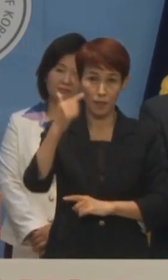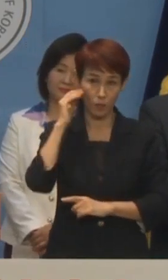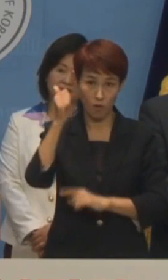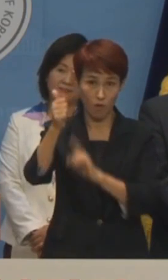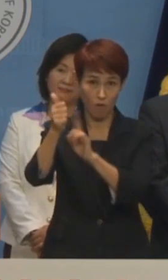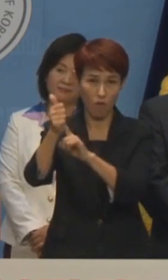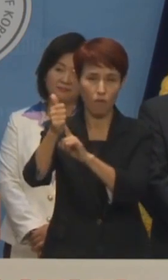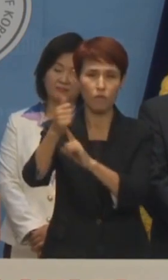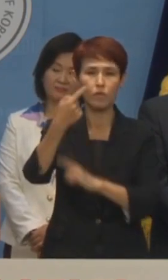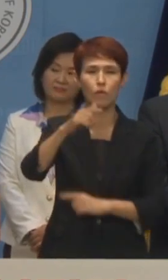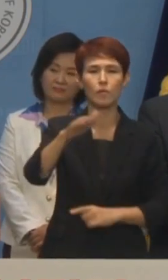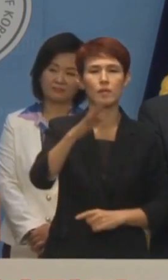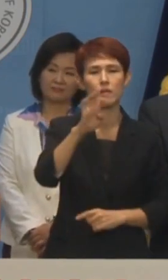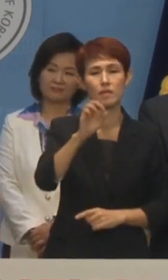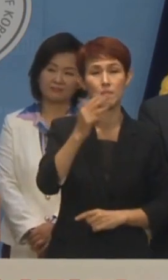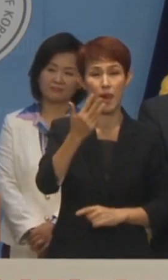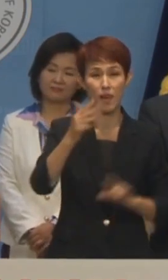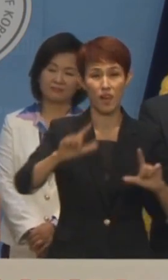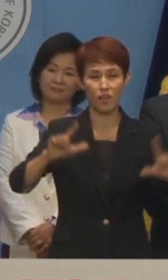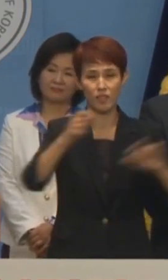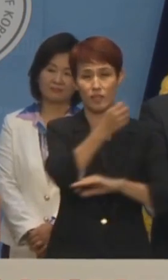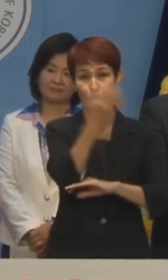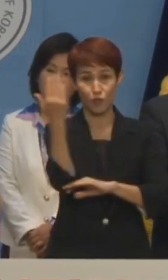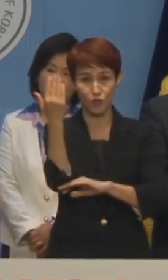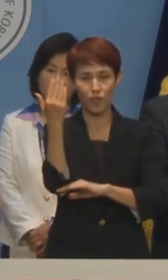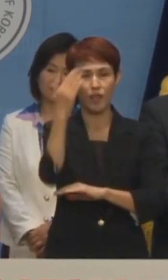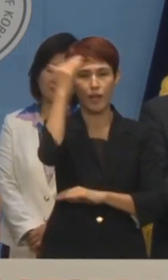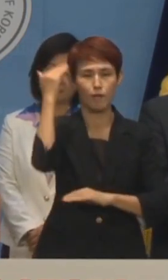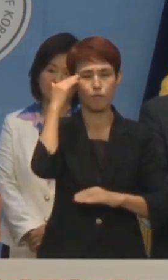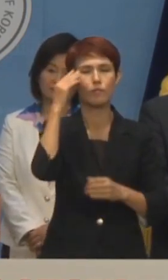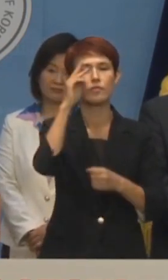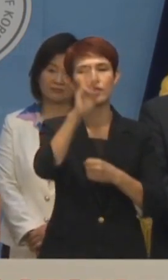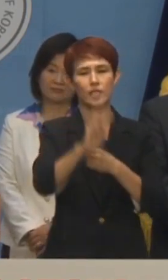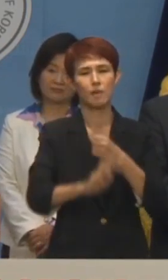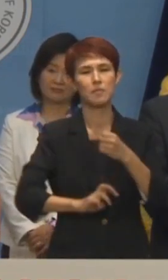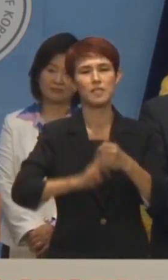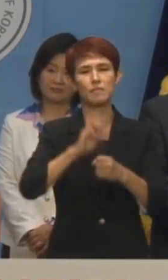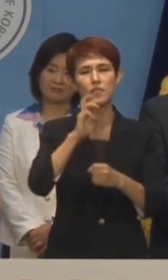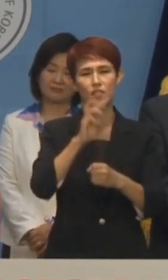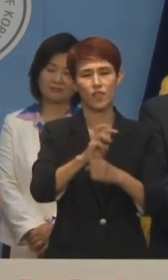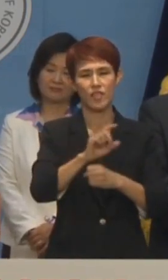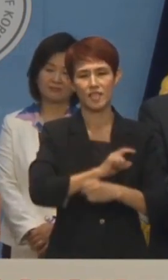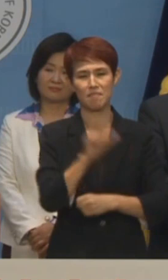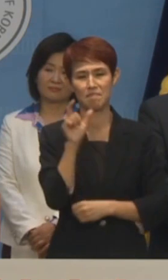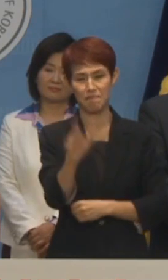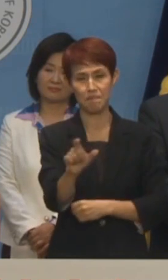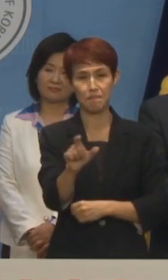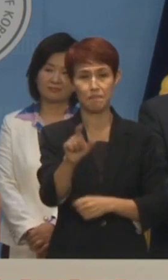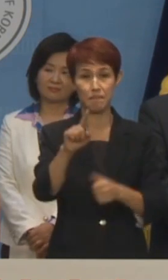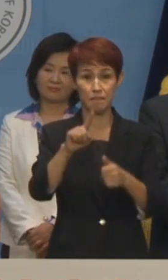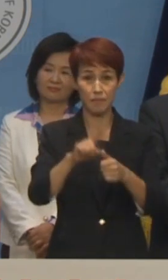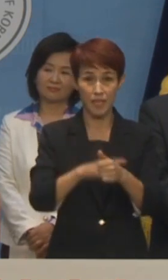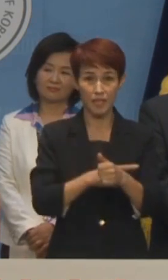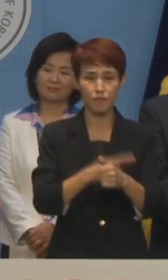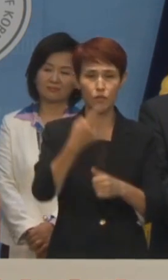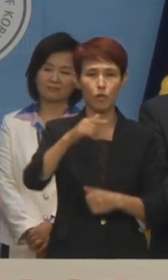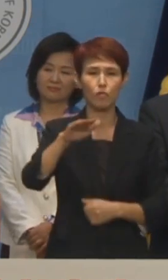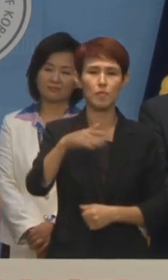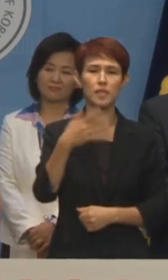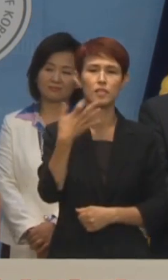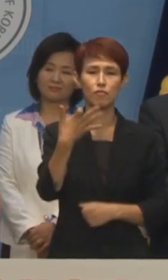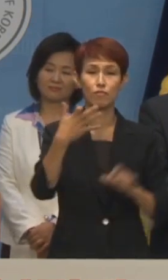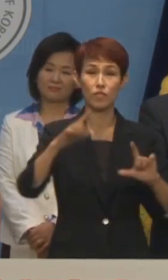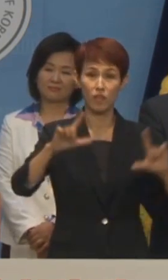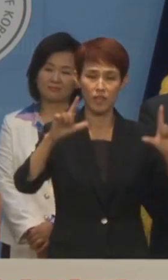1948년 관보 1호에 대한민국 30년이라는 연호를 사용함으로써 1919년이 대한민국